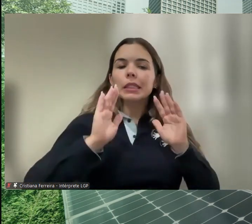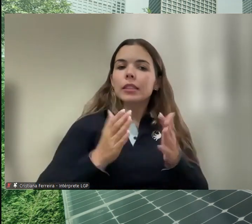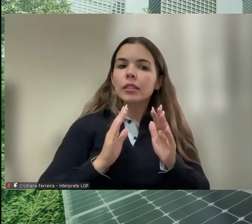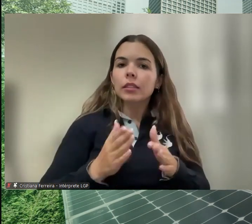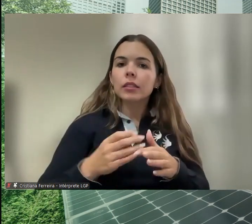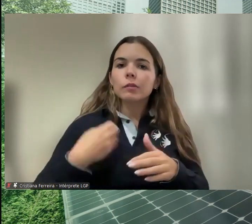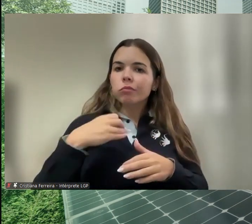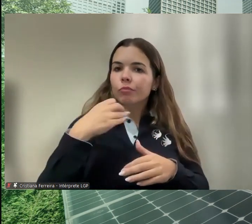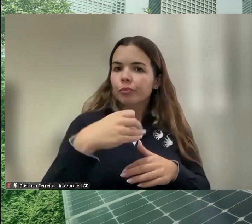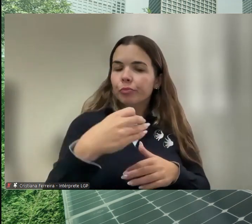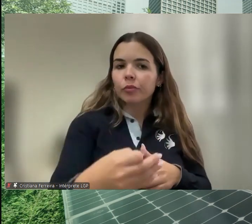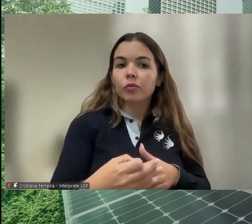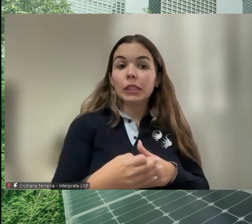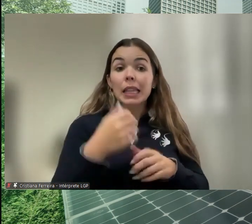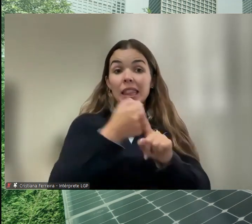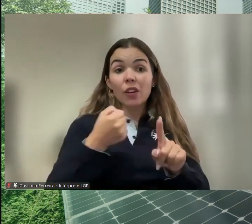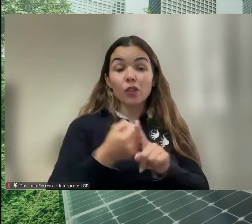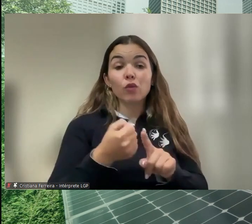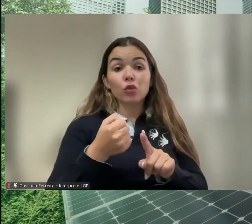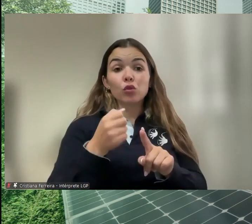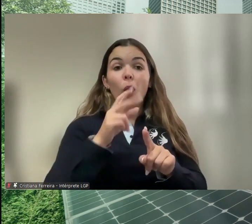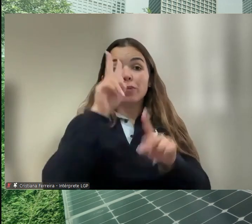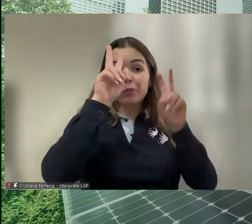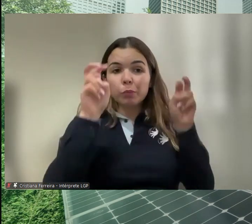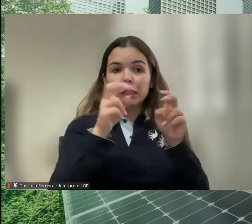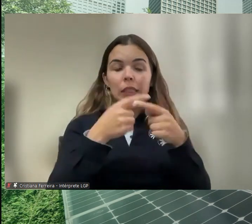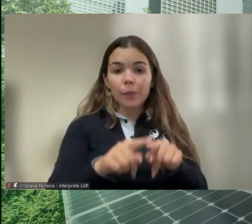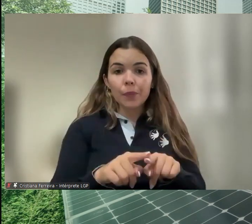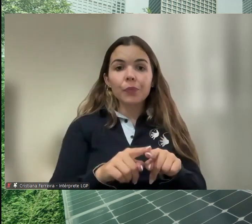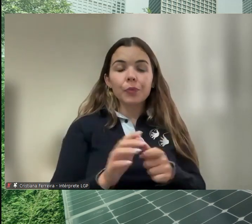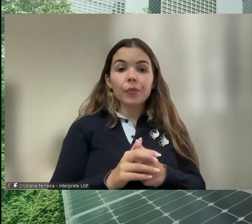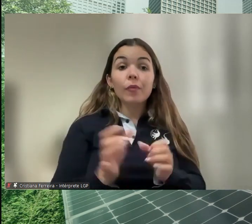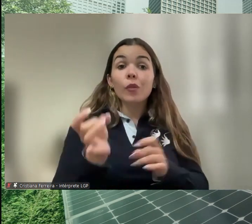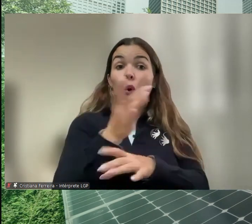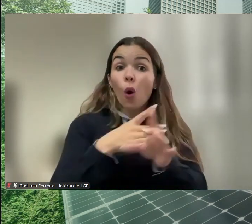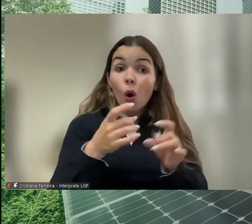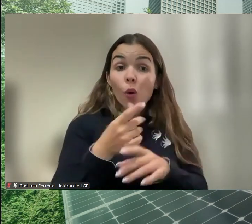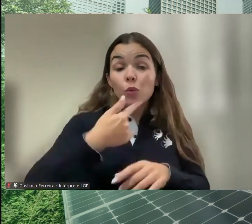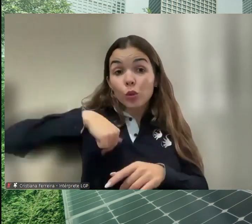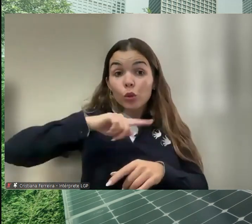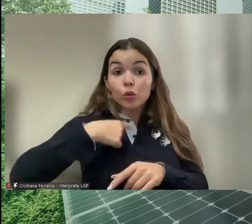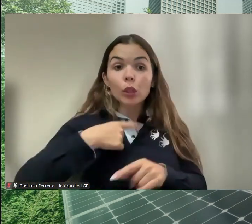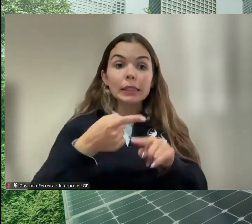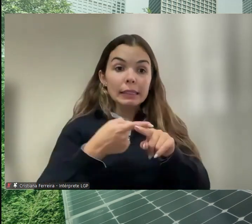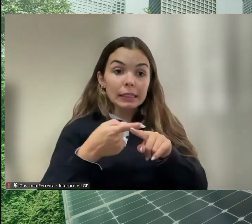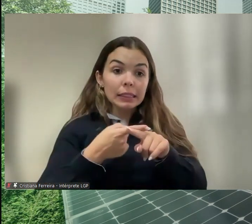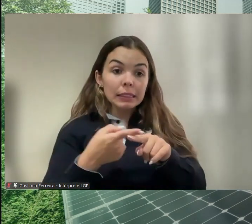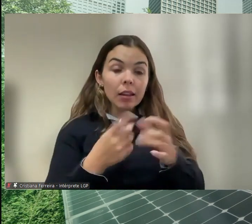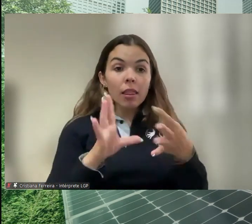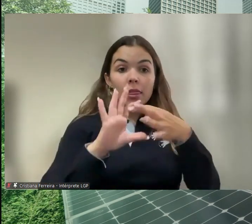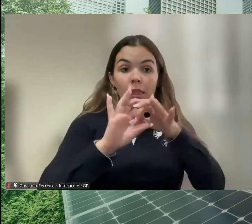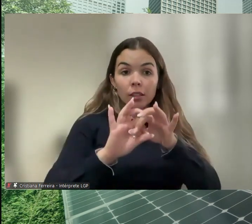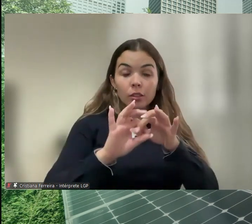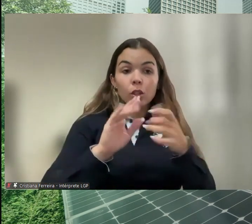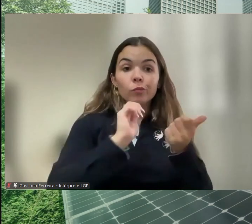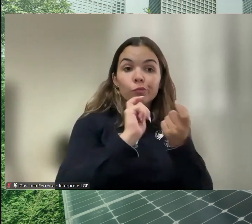estes desafios. No IED Europa, estamos particularmente interessados na ligação entre as